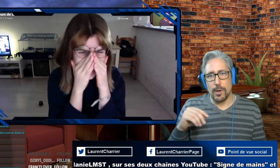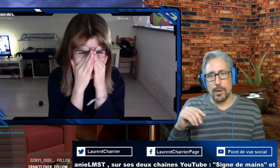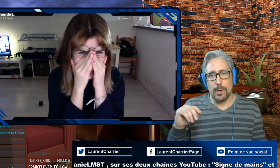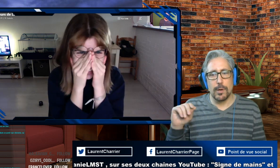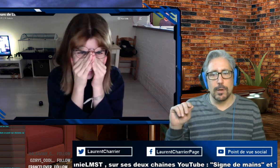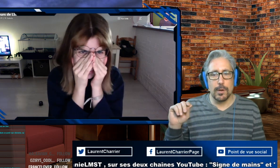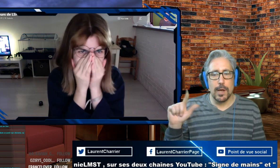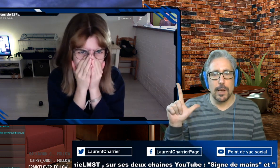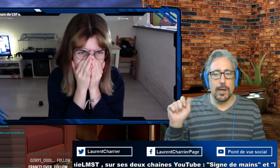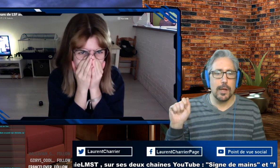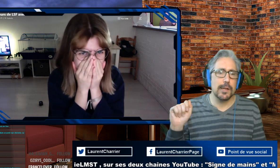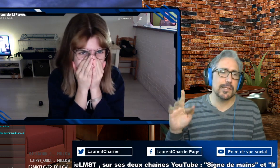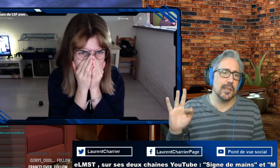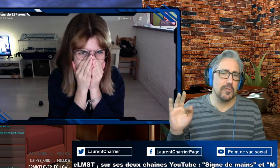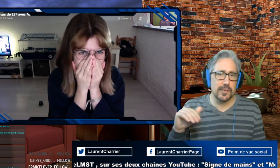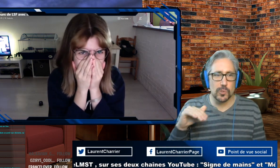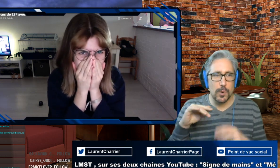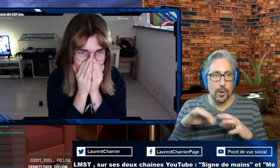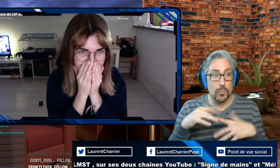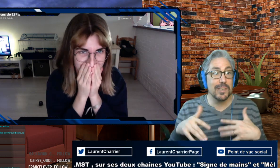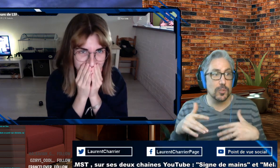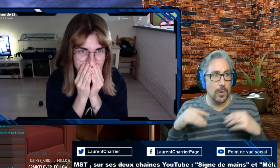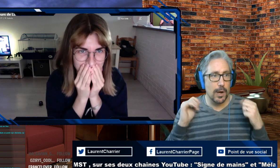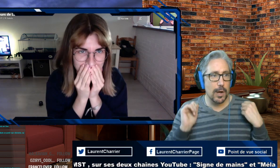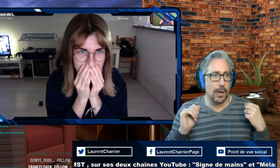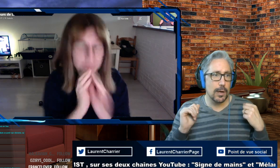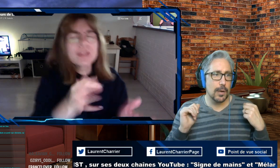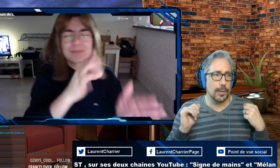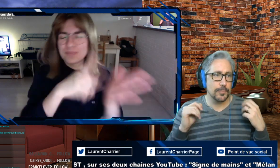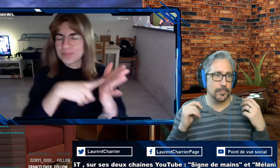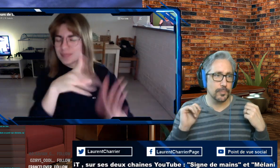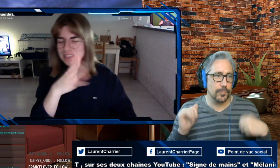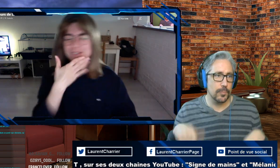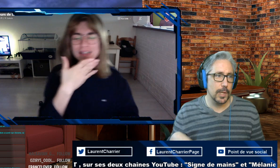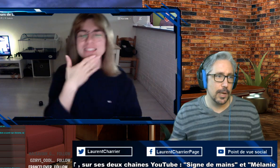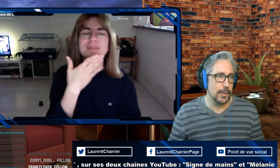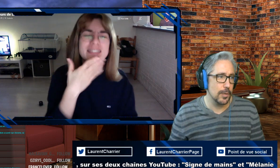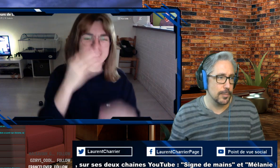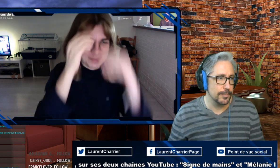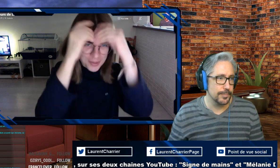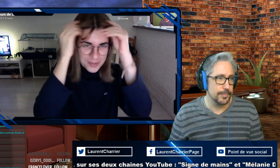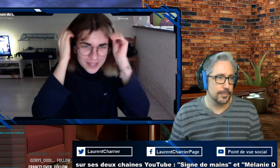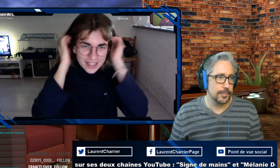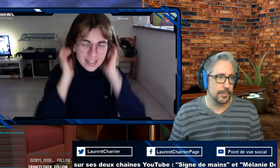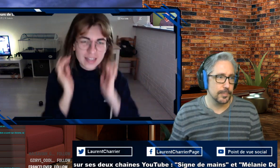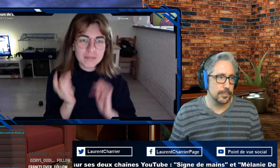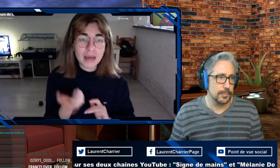pour que la LSF soit obligatoire à, oui. À l'école.